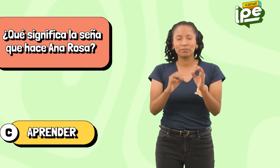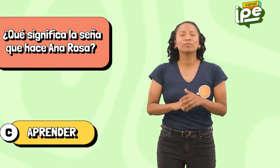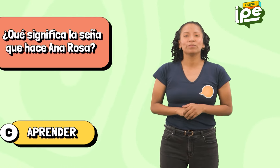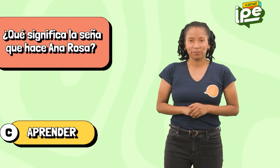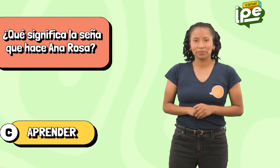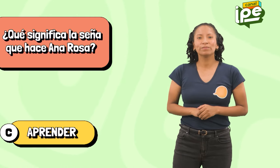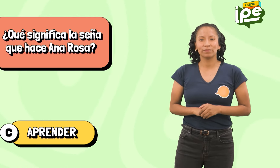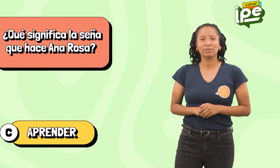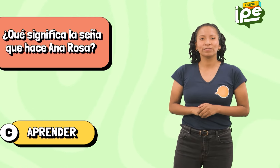muy